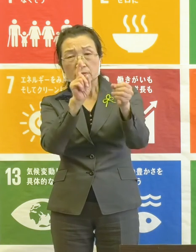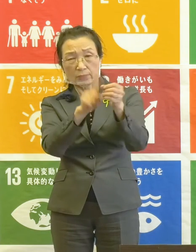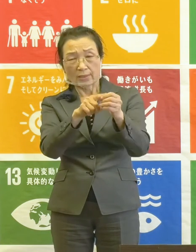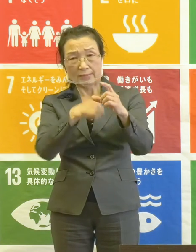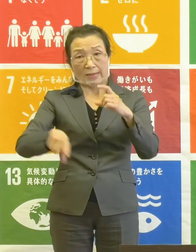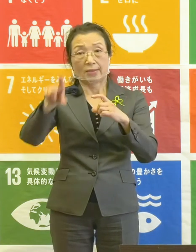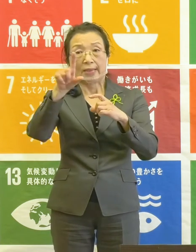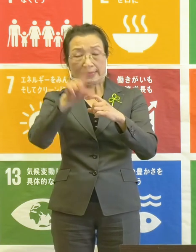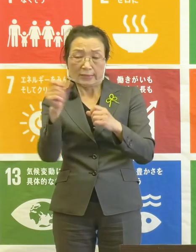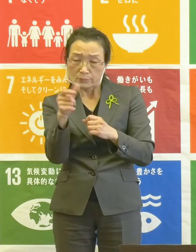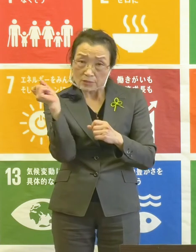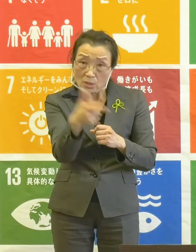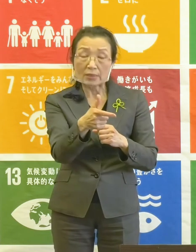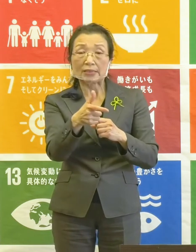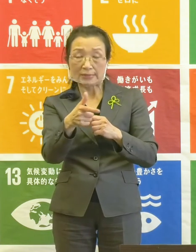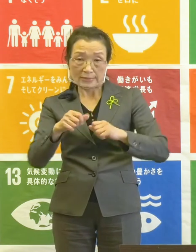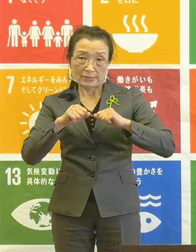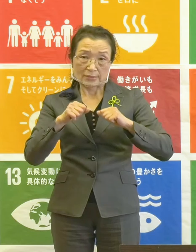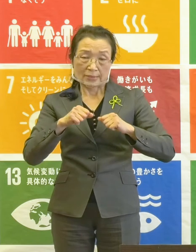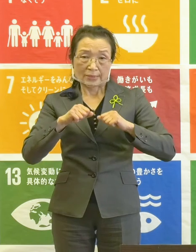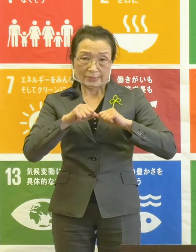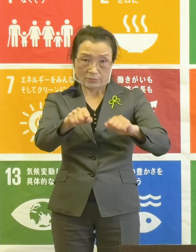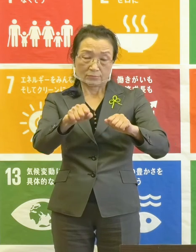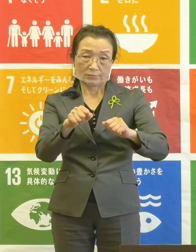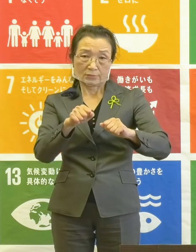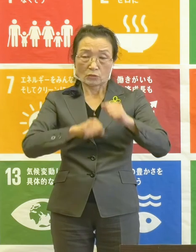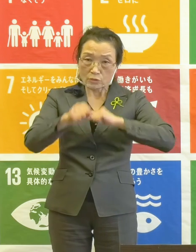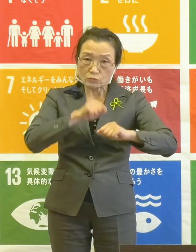とスピーディーに施策を推進していく必要があります。